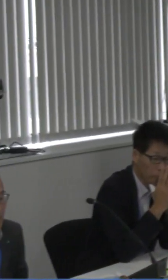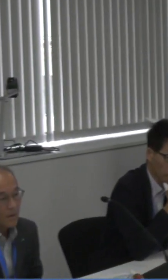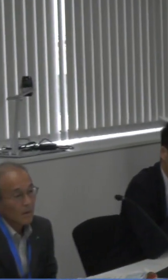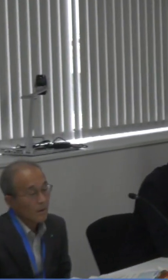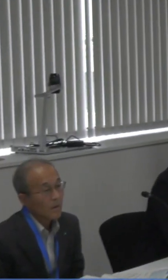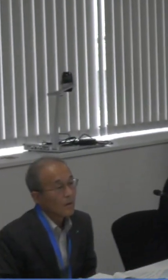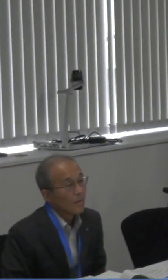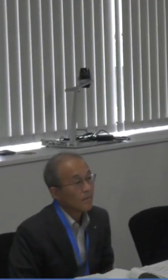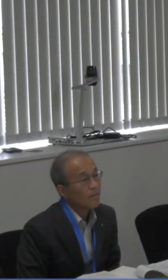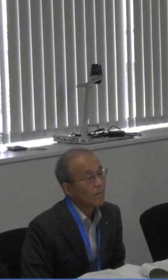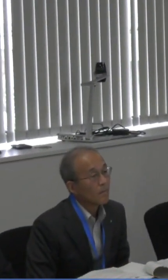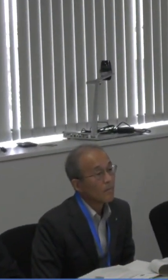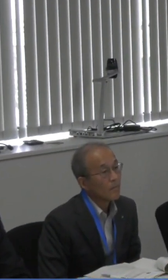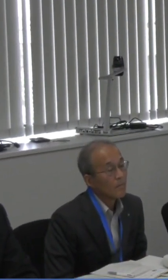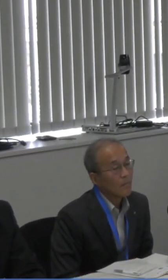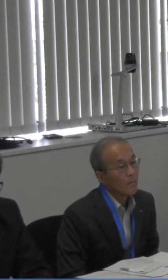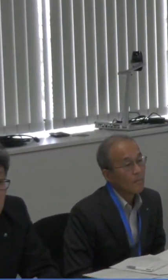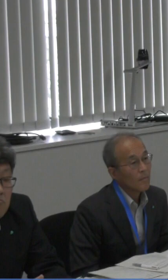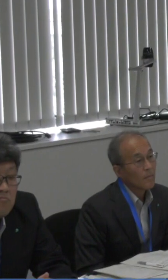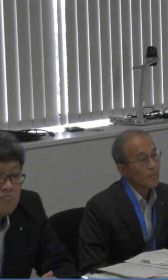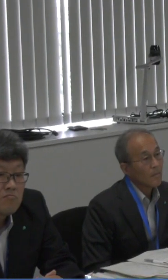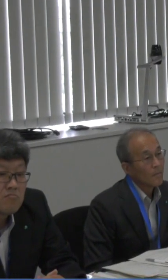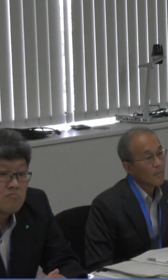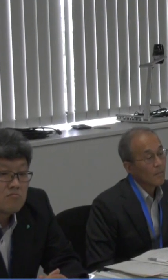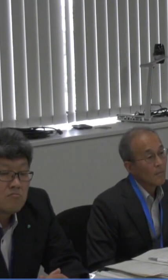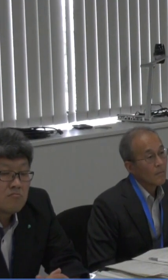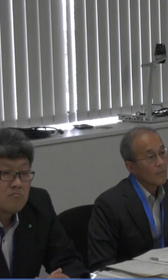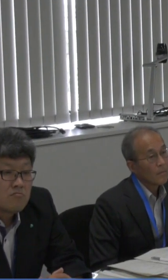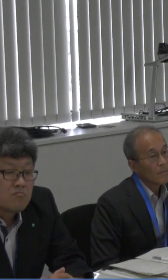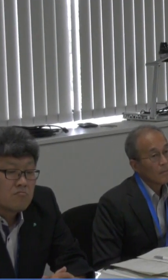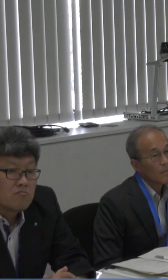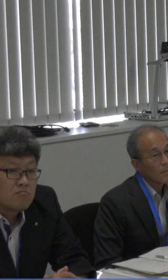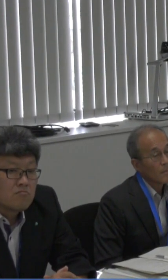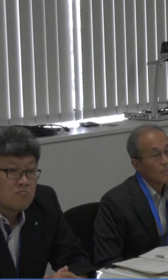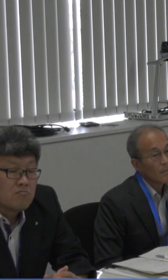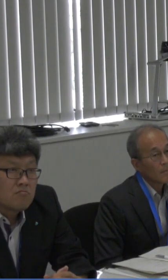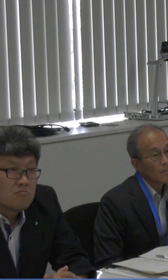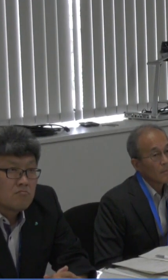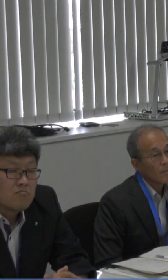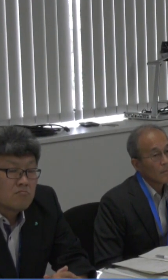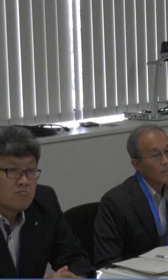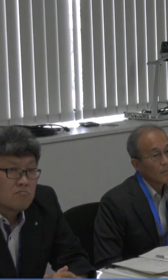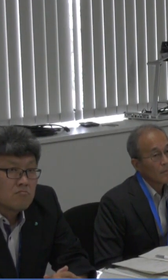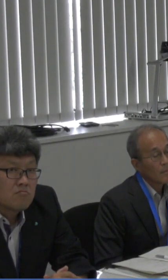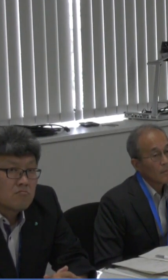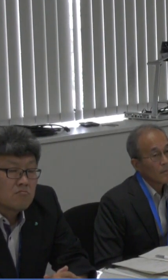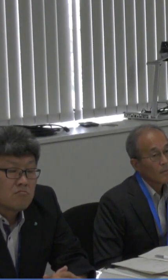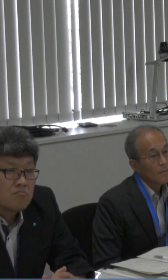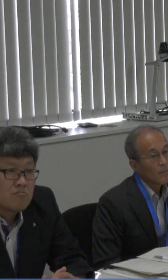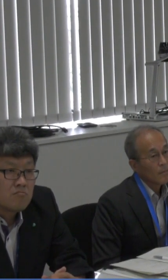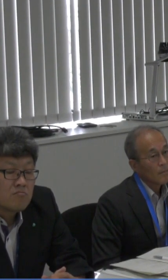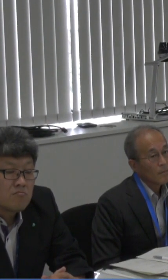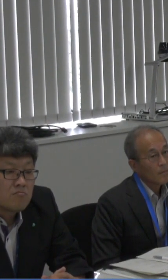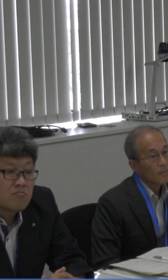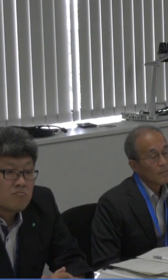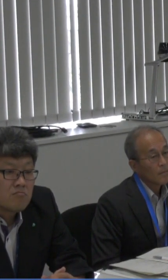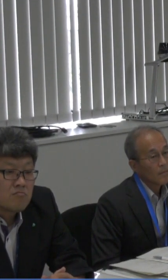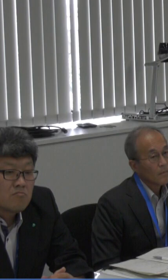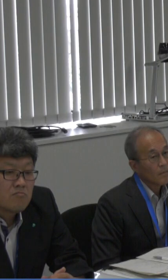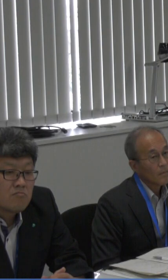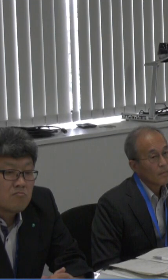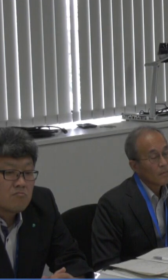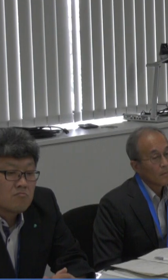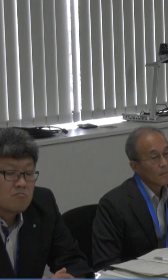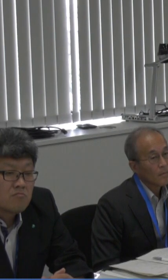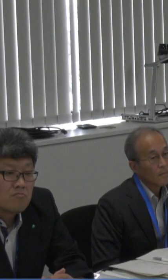令和4年度でですね、宅地さん、そして、大町総さんがですね、基本料金